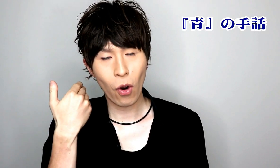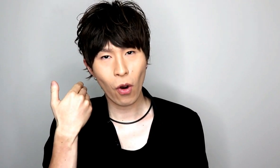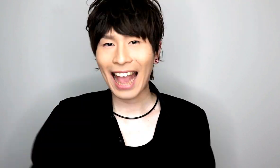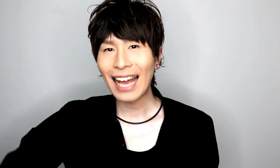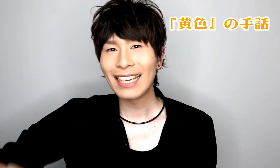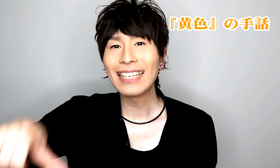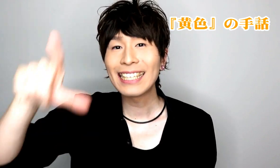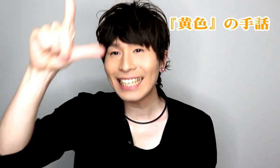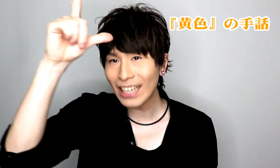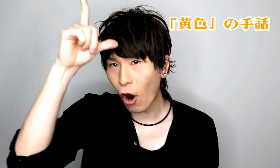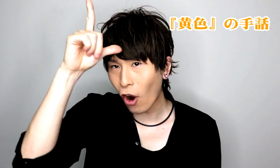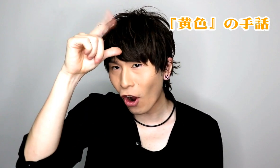青、黄